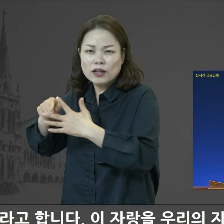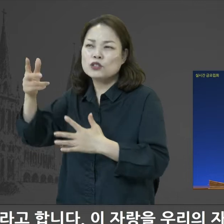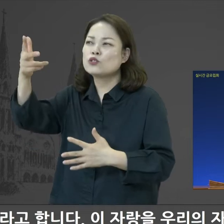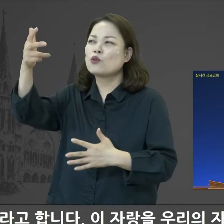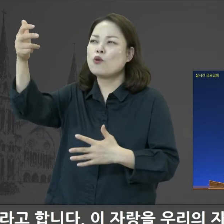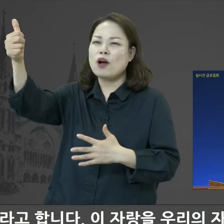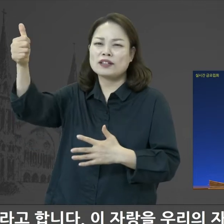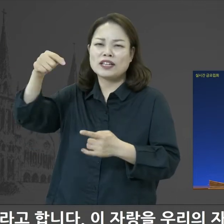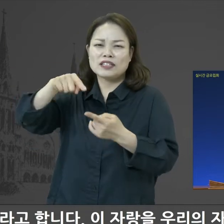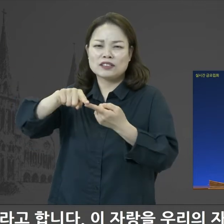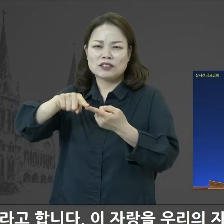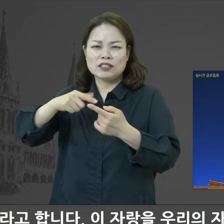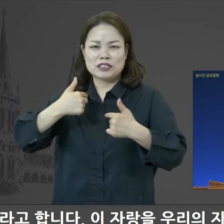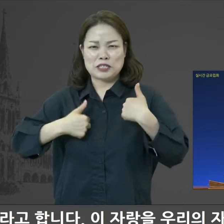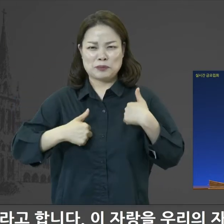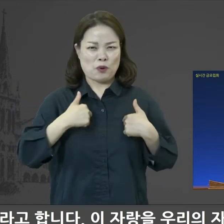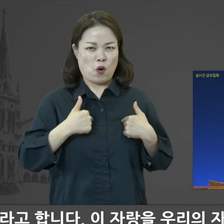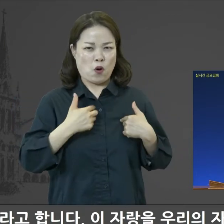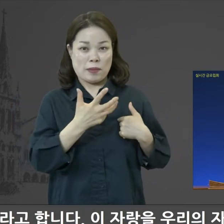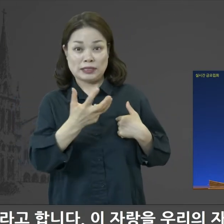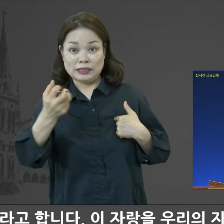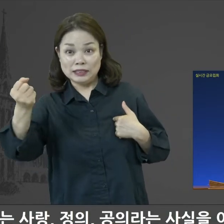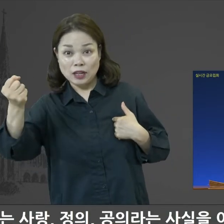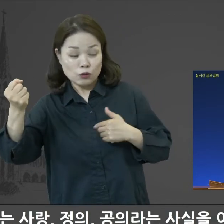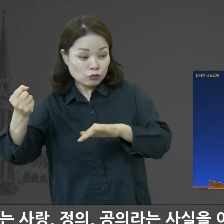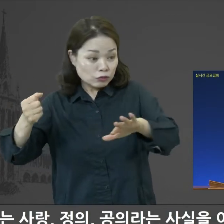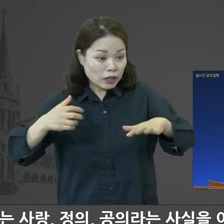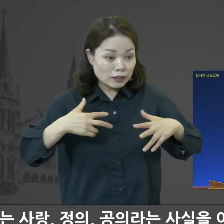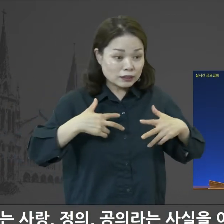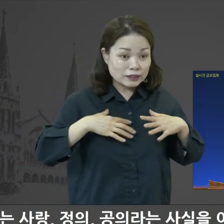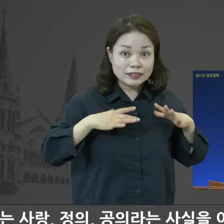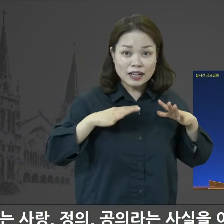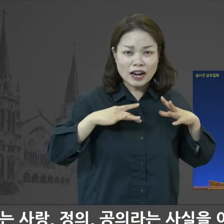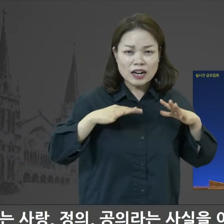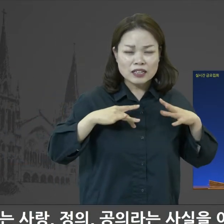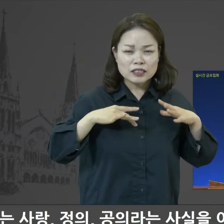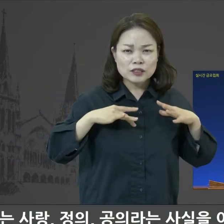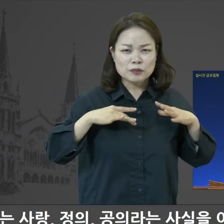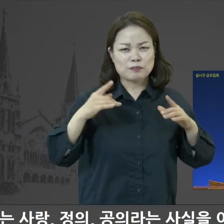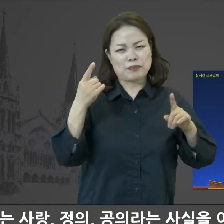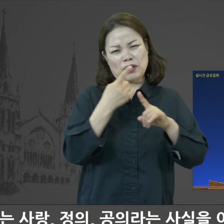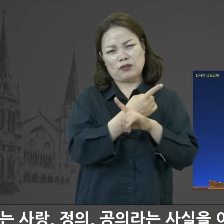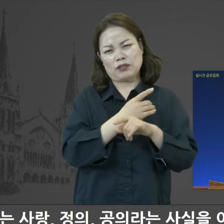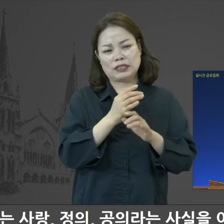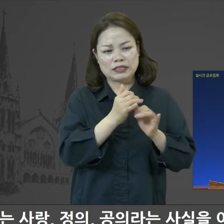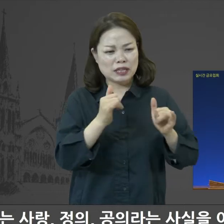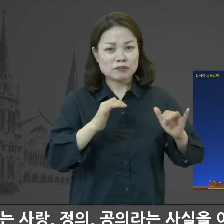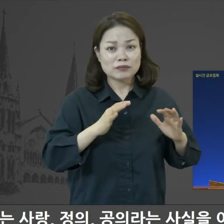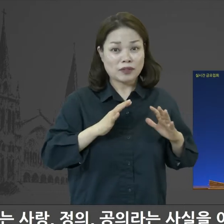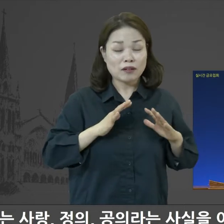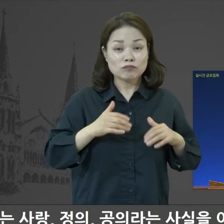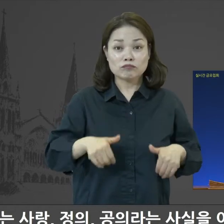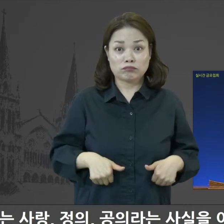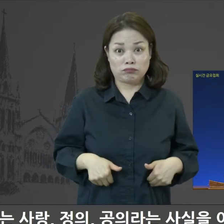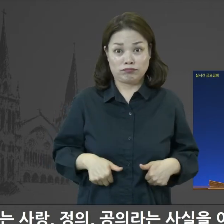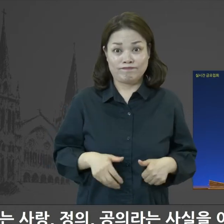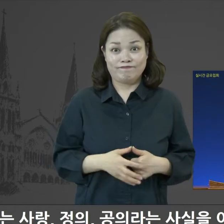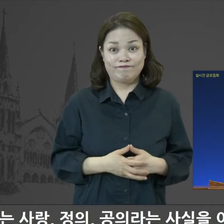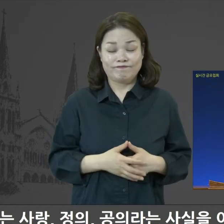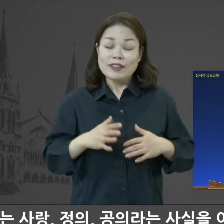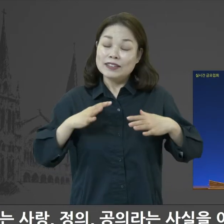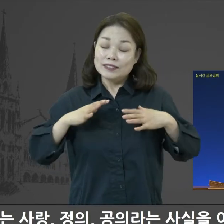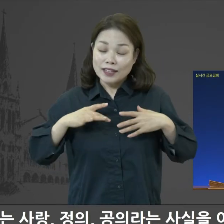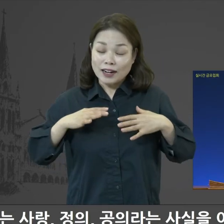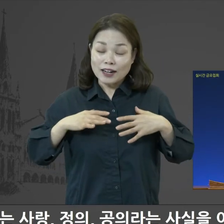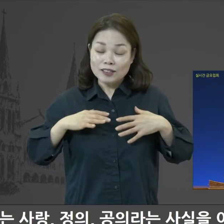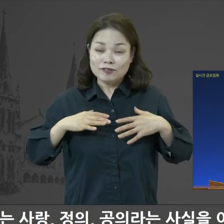여호와께서 그거 기뻐하신다고 얘기합니다. 우리의 자랑의 방향이 바뀌어야 됩니다. 왜냐하면 사람은 자랑해야 됩니다.